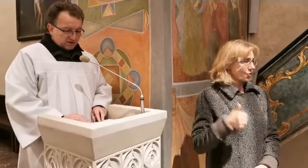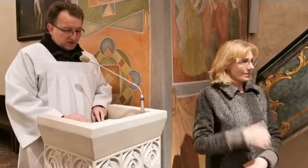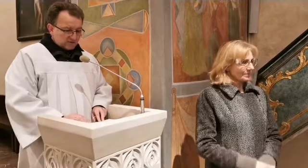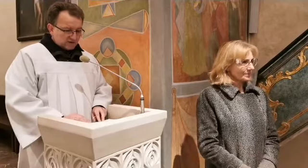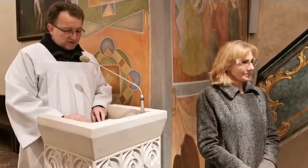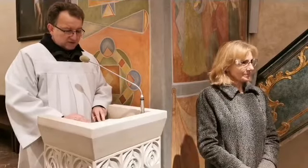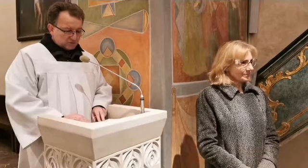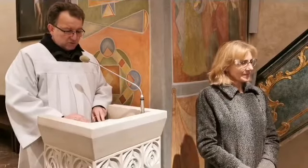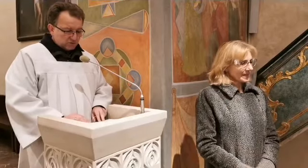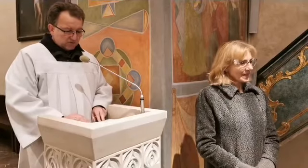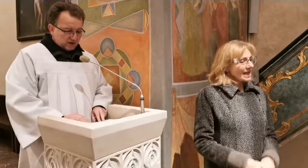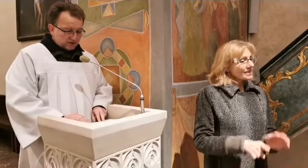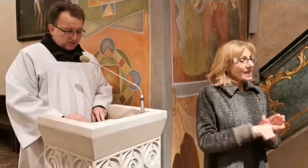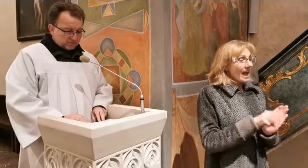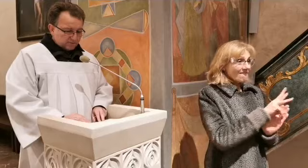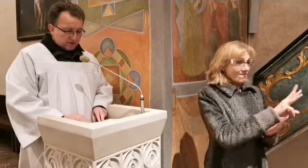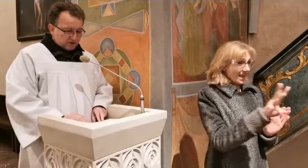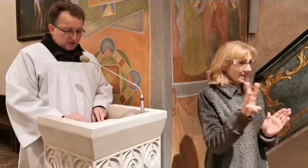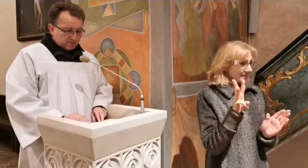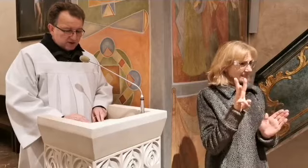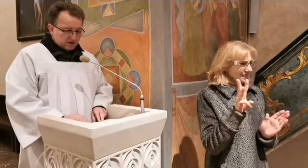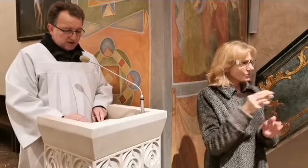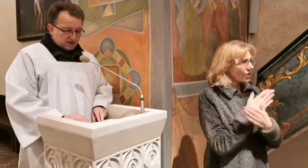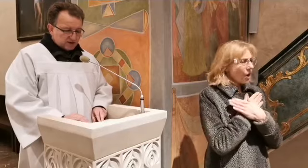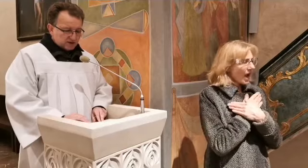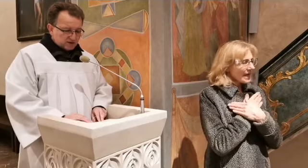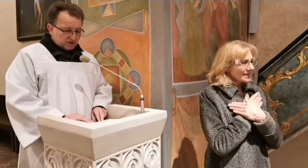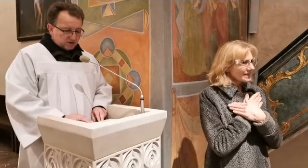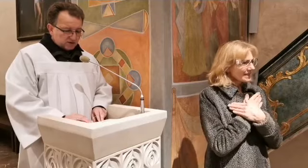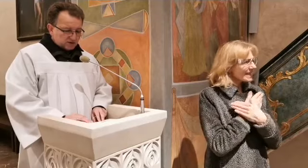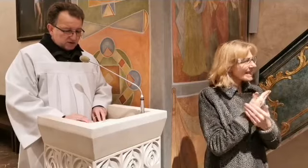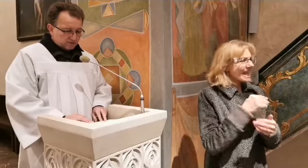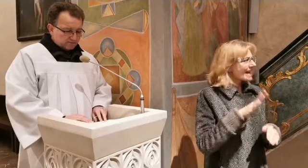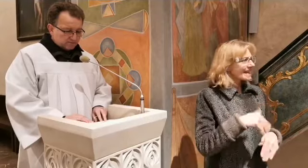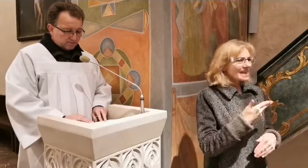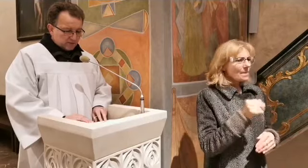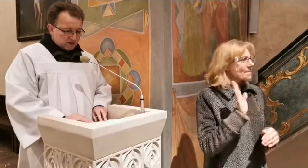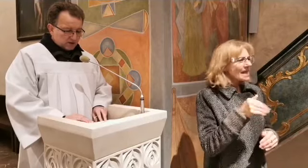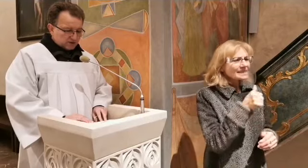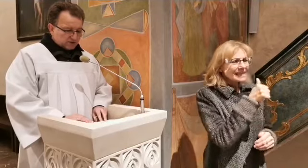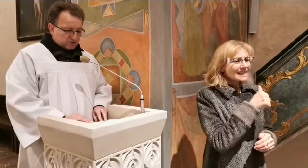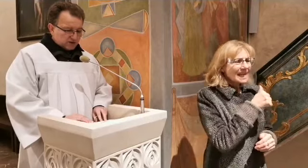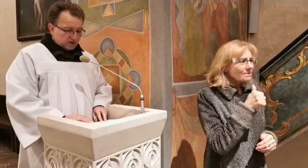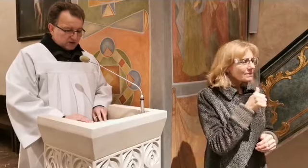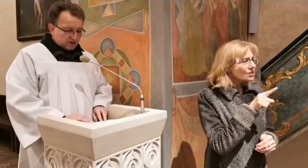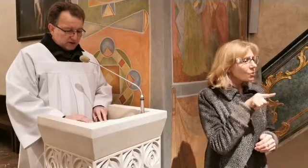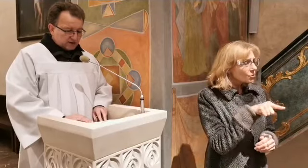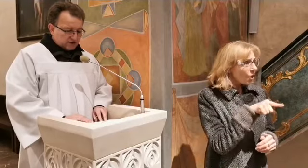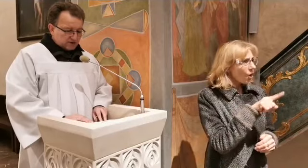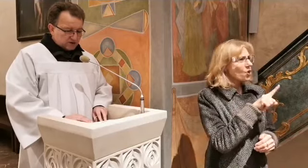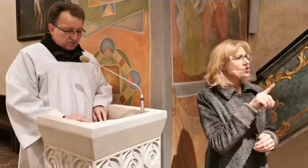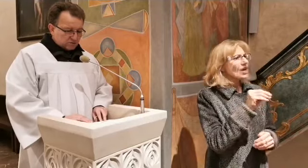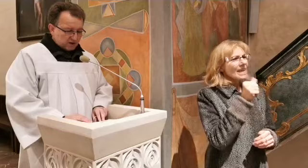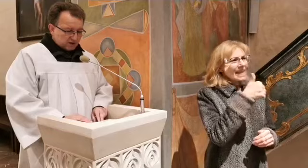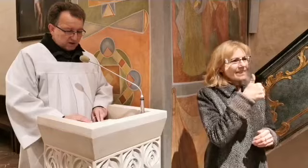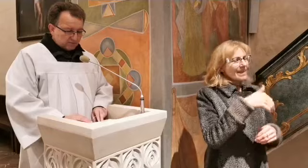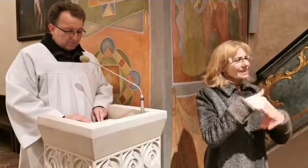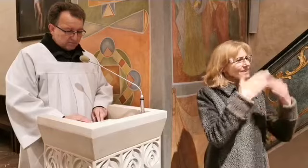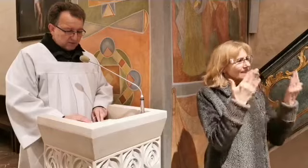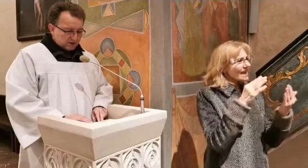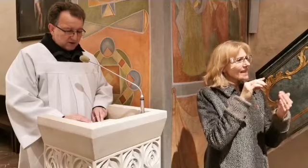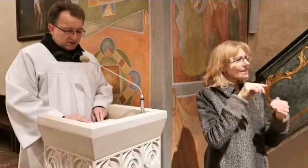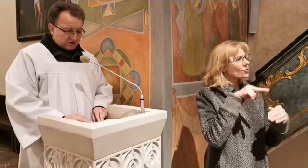Niech dla was, umiłowani, nie będzie tajne to jedno, że jeden dzień u